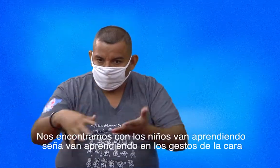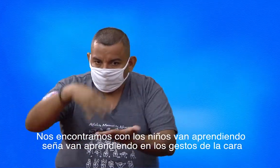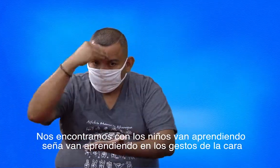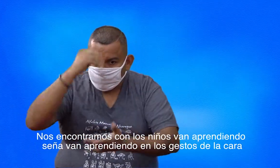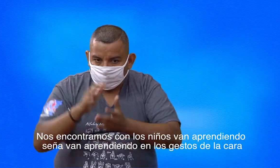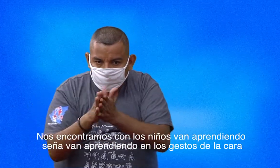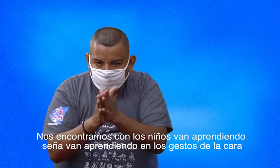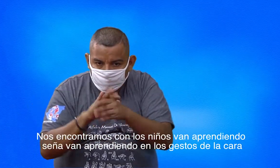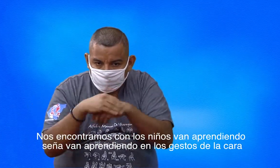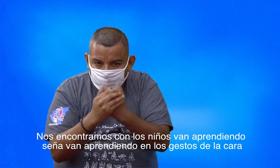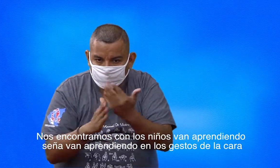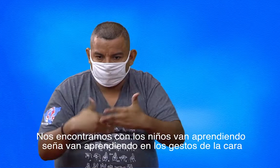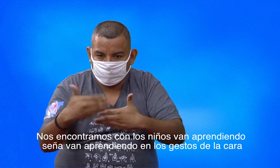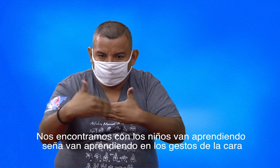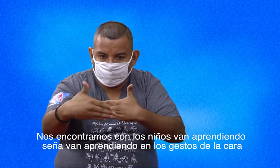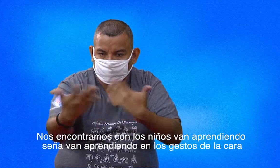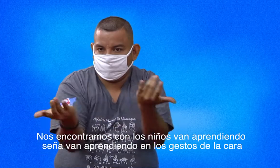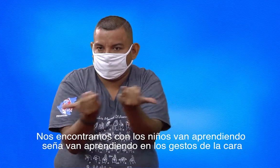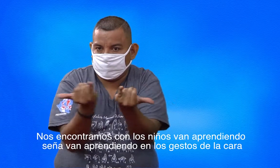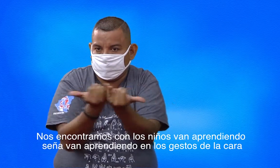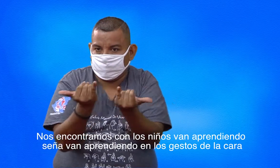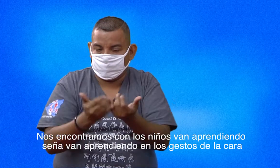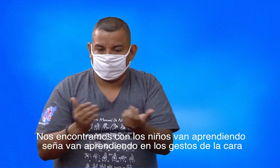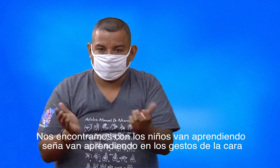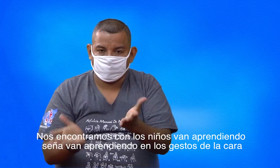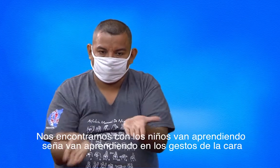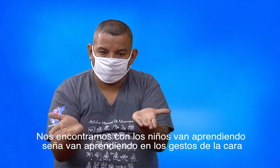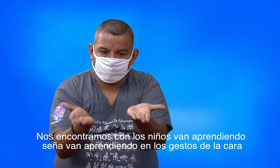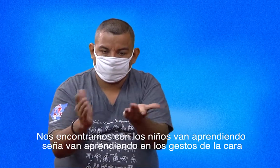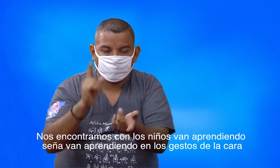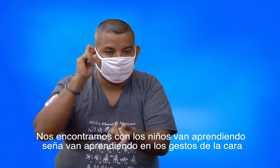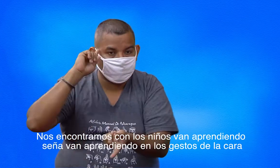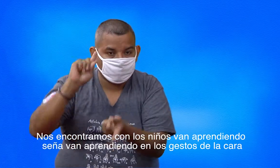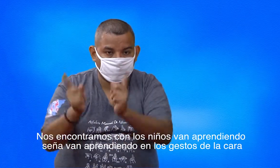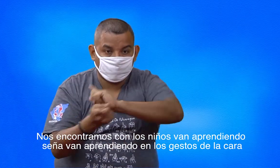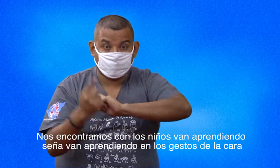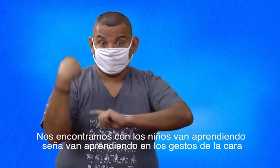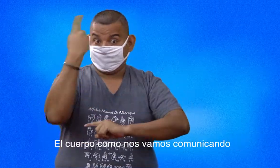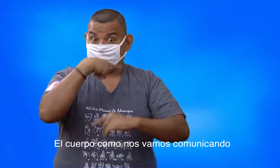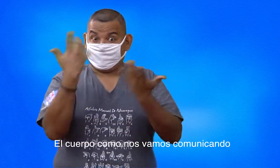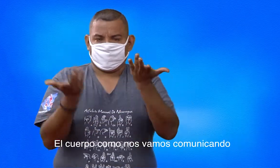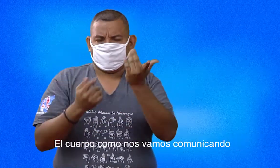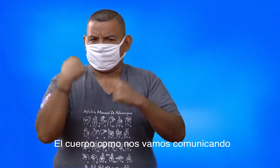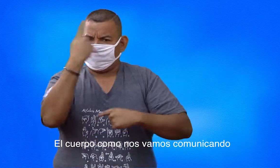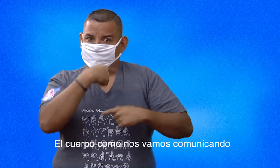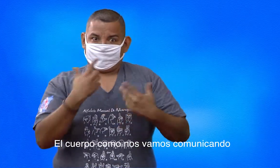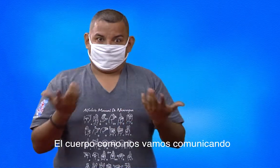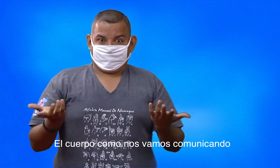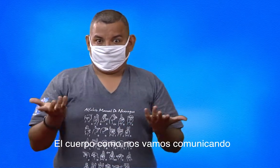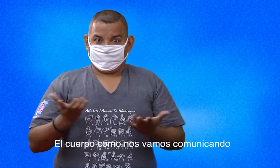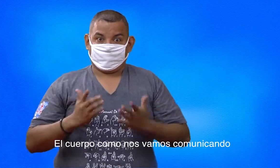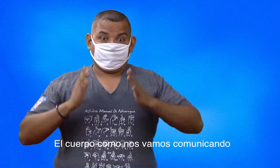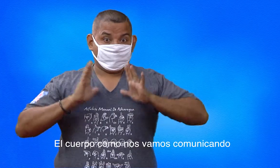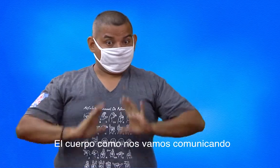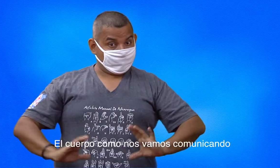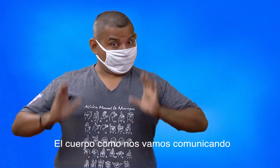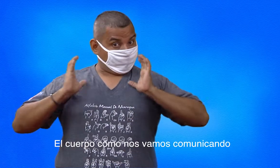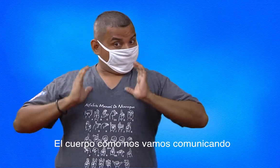encontramos con los niños, van aprendiendo señas, van aprendiendo los gestos de la cara, el cuerpo, cómo